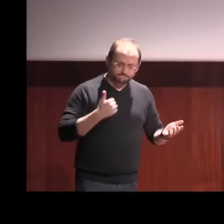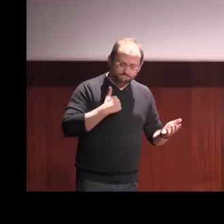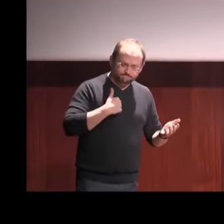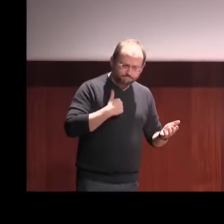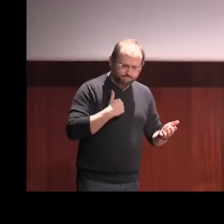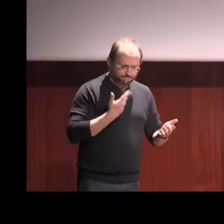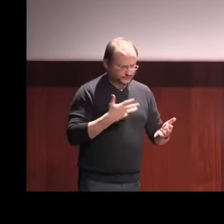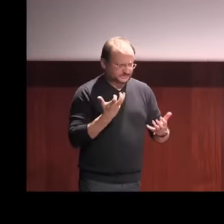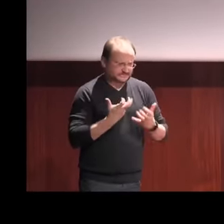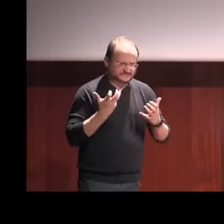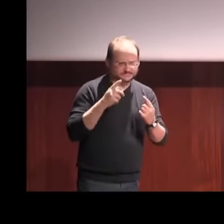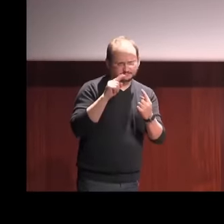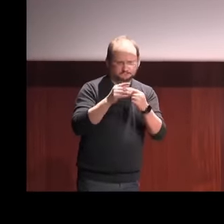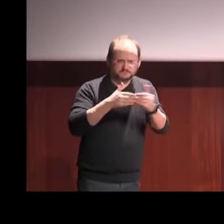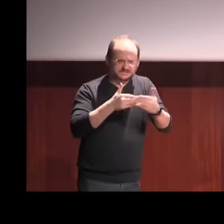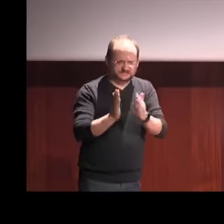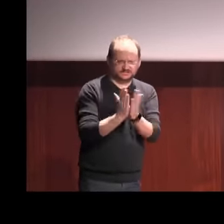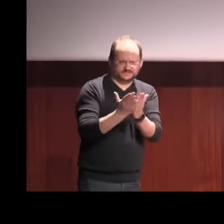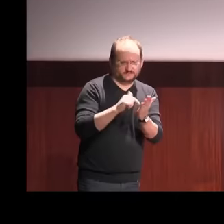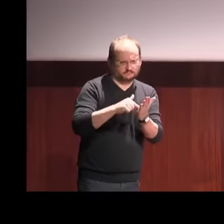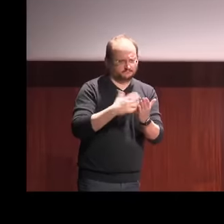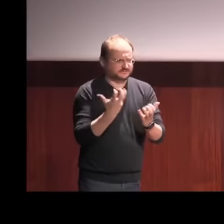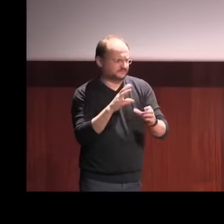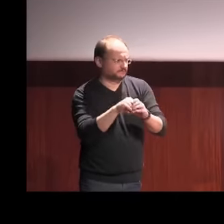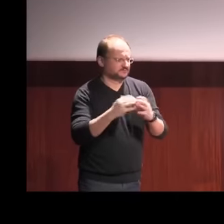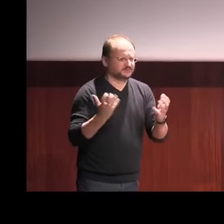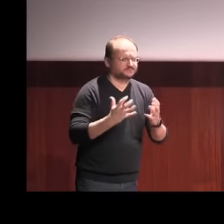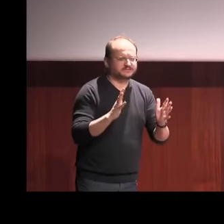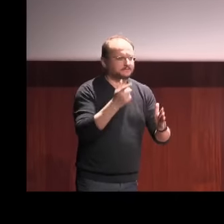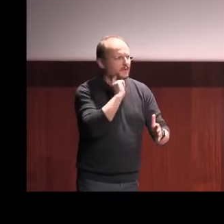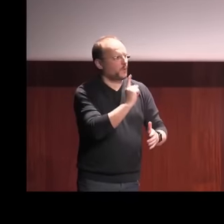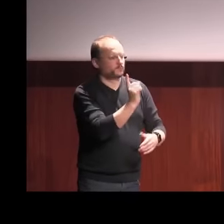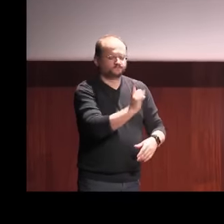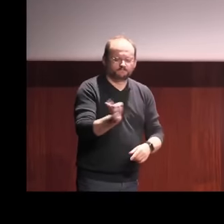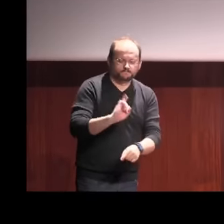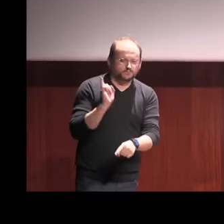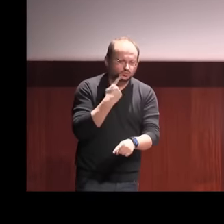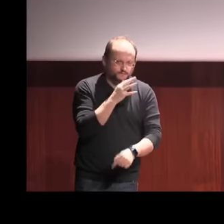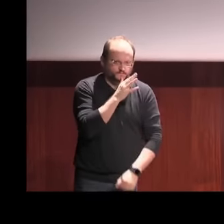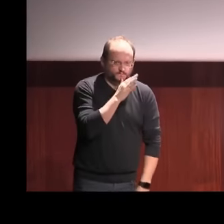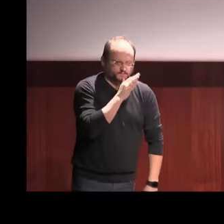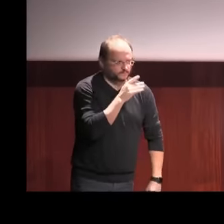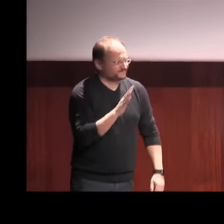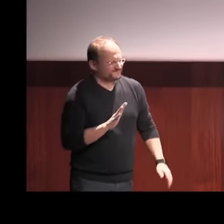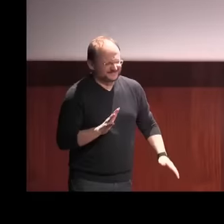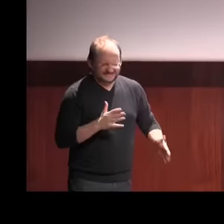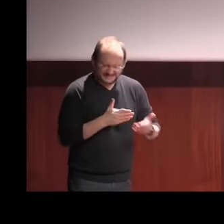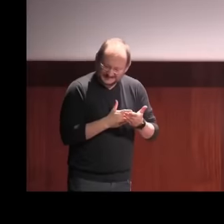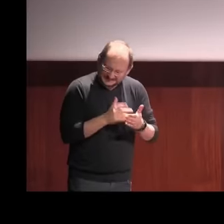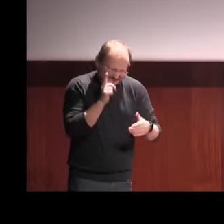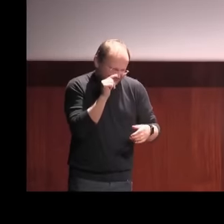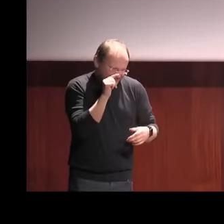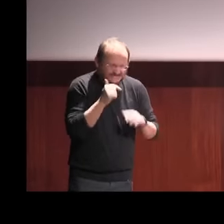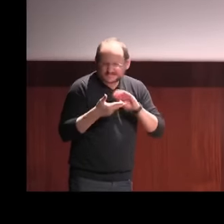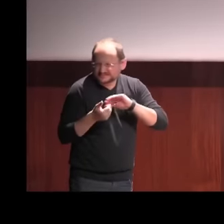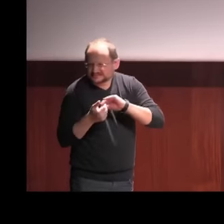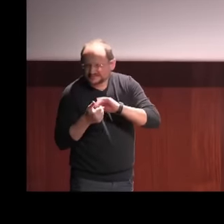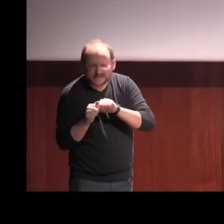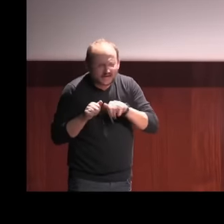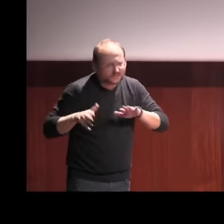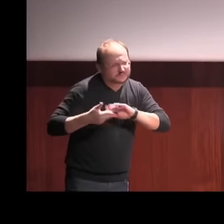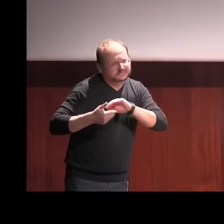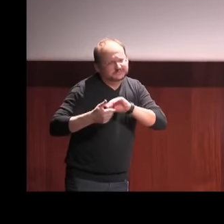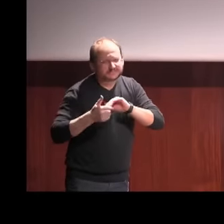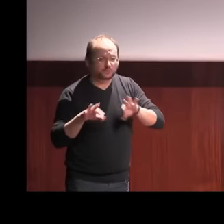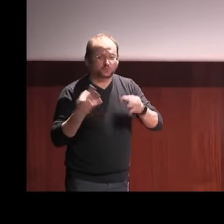Donc, dans son témoignage, Desloges dit qu'il aurait aimé intégrer les métiers du livre et ses parents disaient que ça